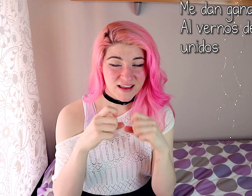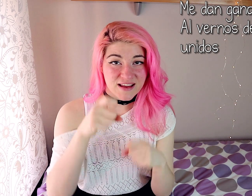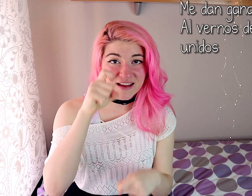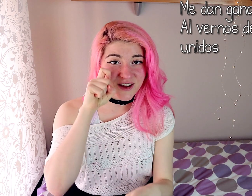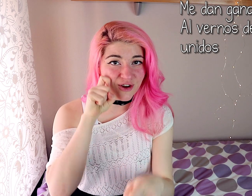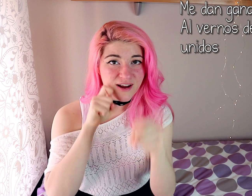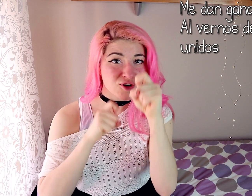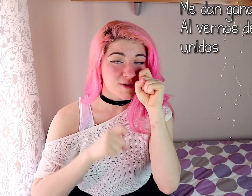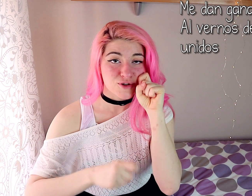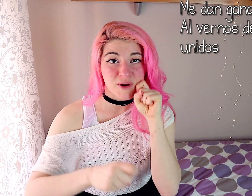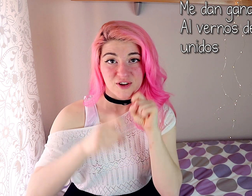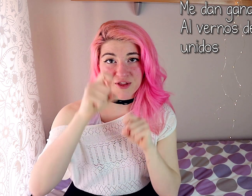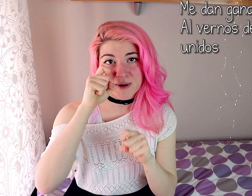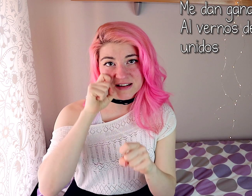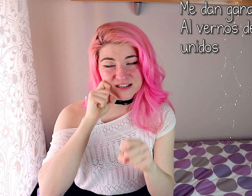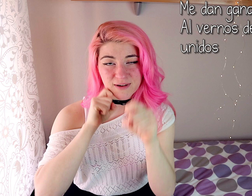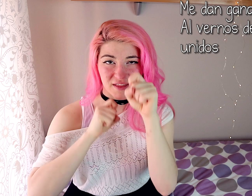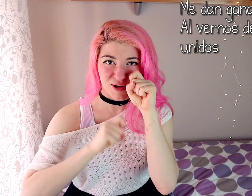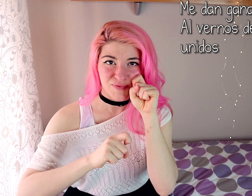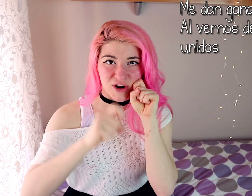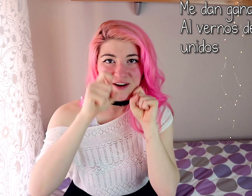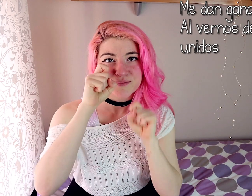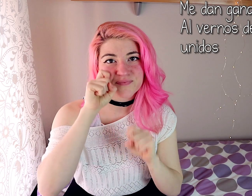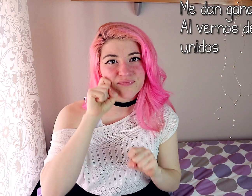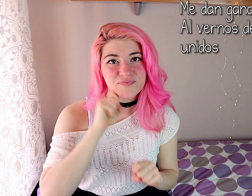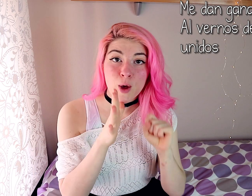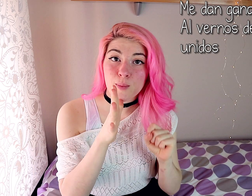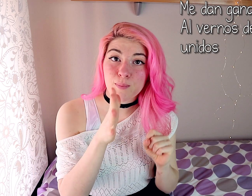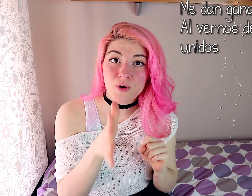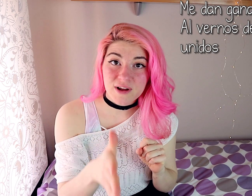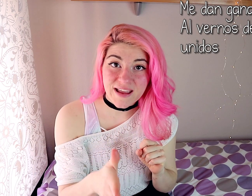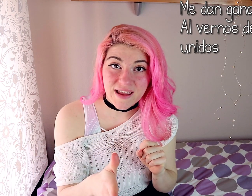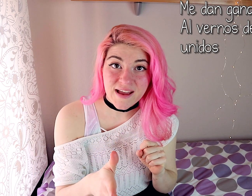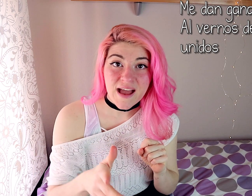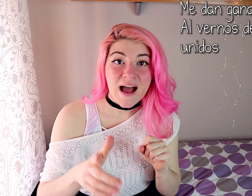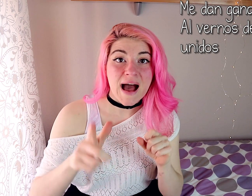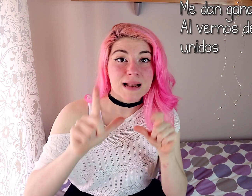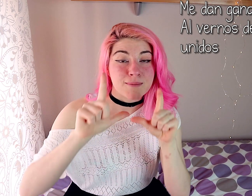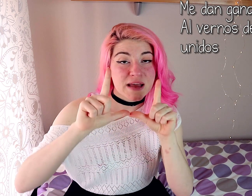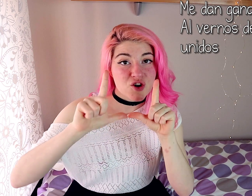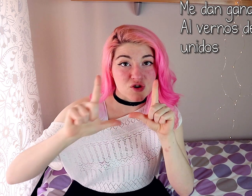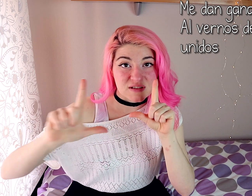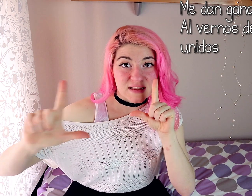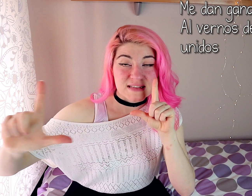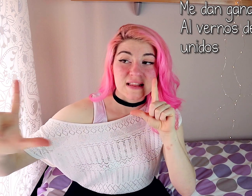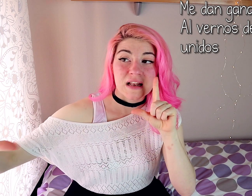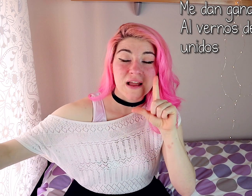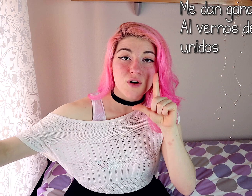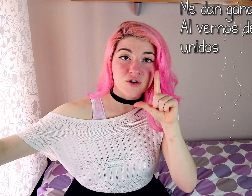Y llorar, como si estuvierais llorando, ¿vale? Este es fácil. Llorar. Porque al vernos desde lejos,